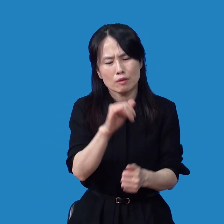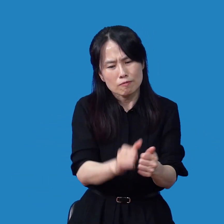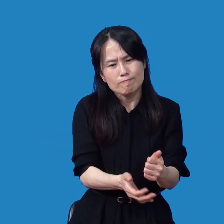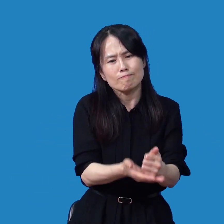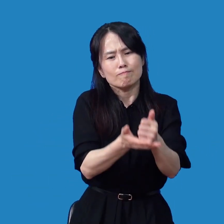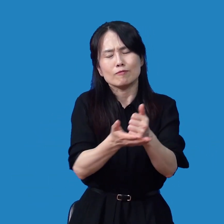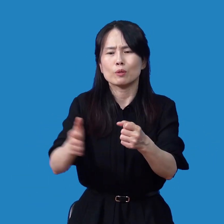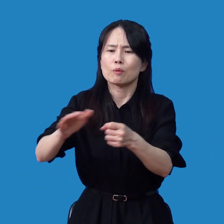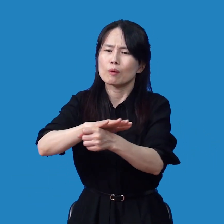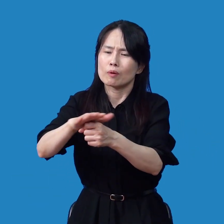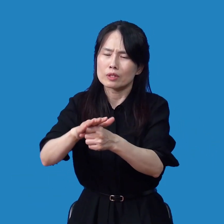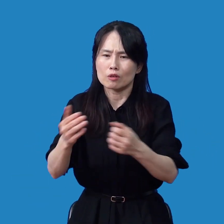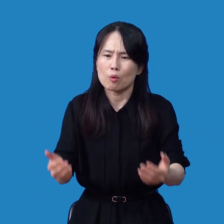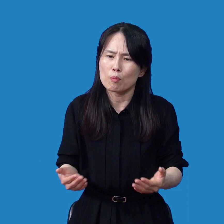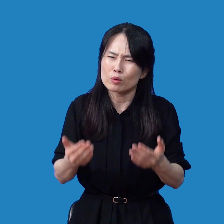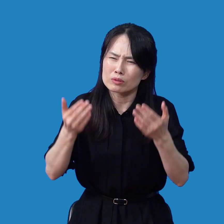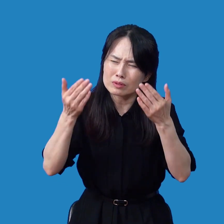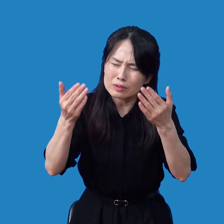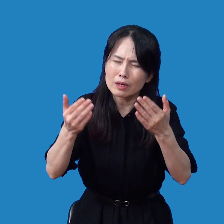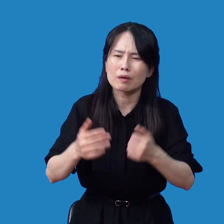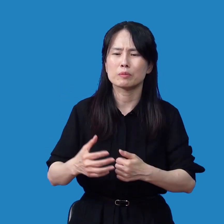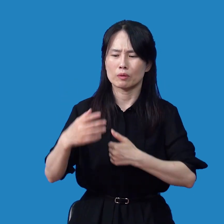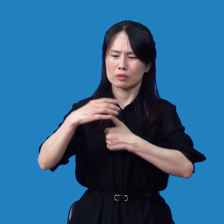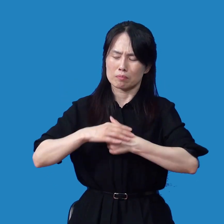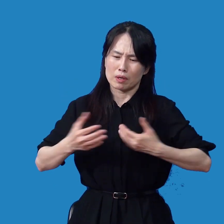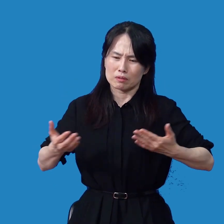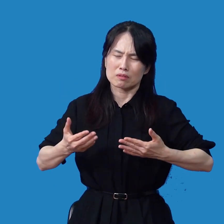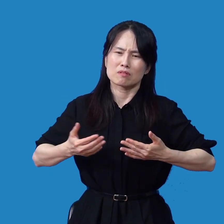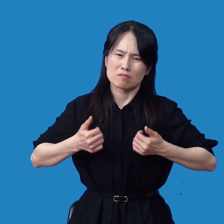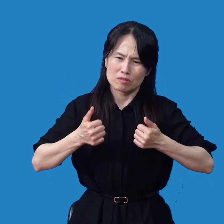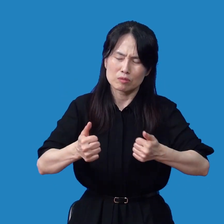사랑하고 봉사하는 이 주신 사명을 감당하는 것입니다.